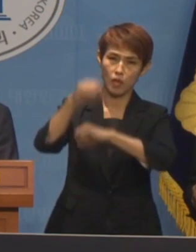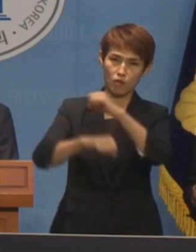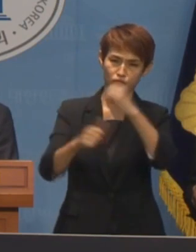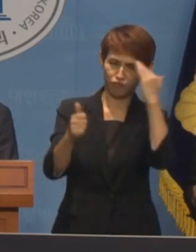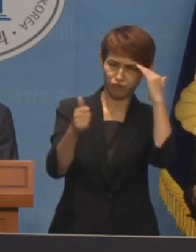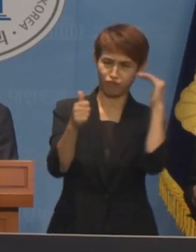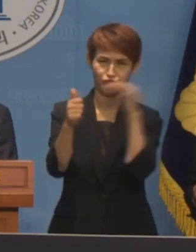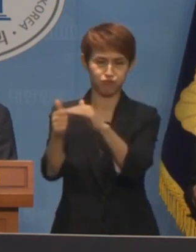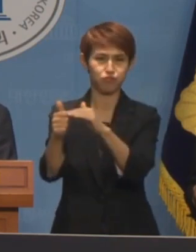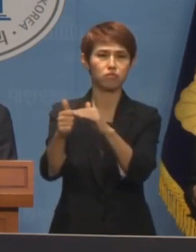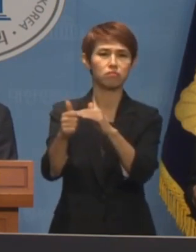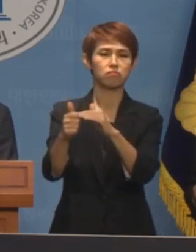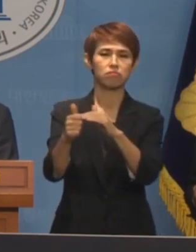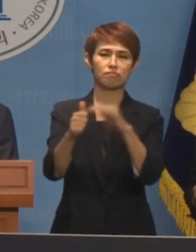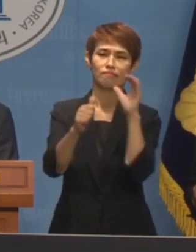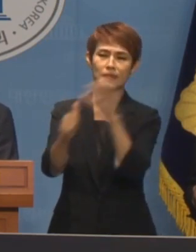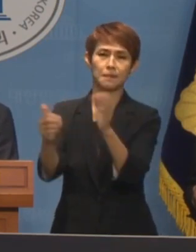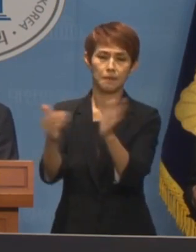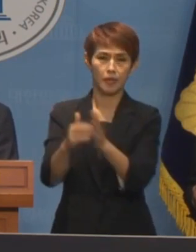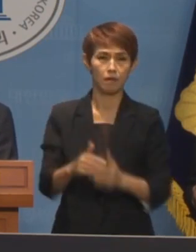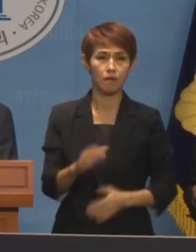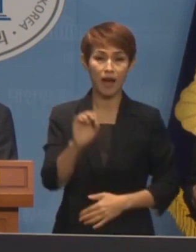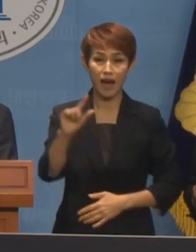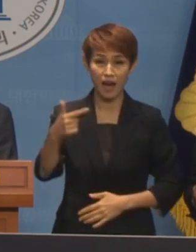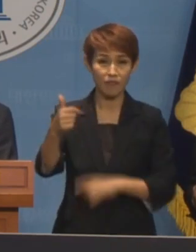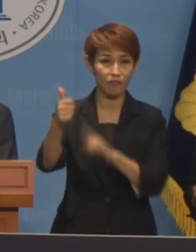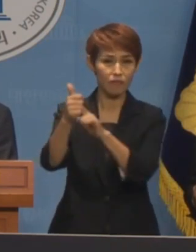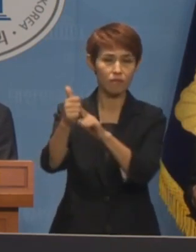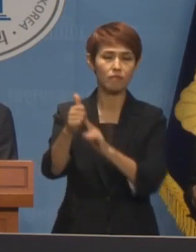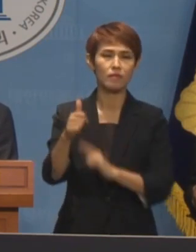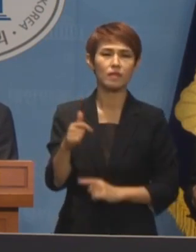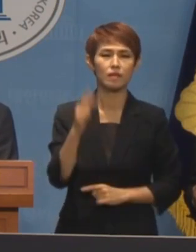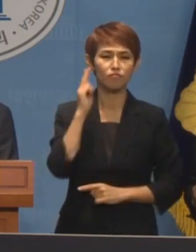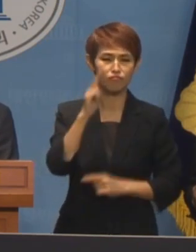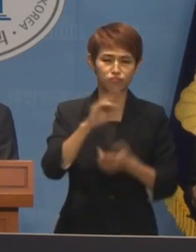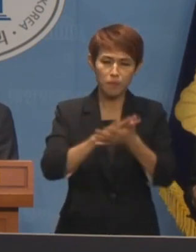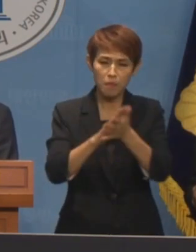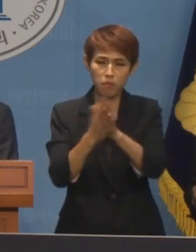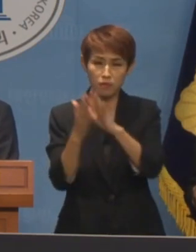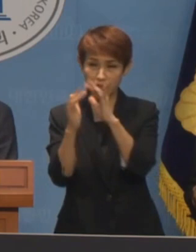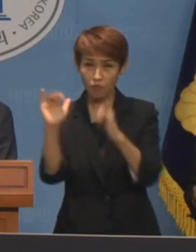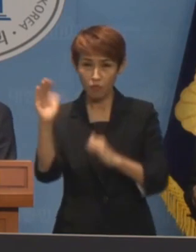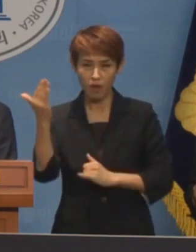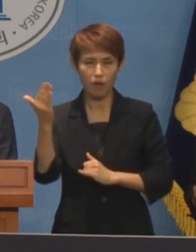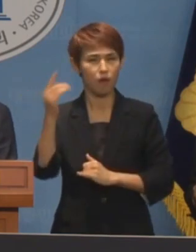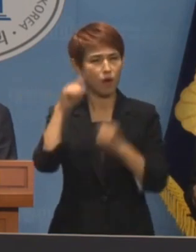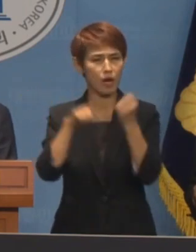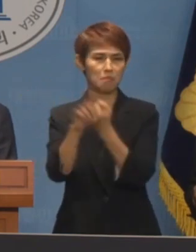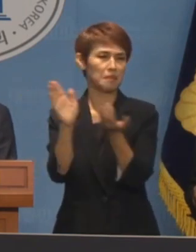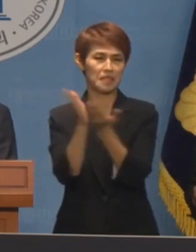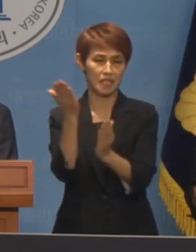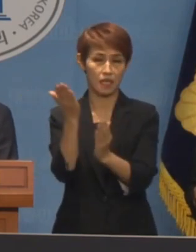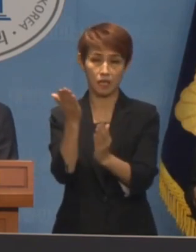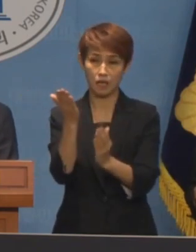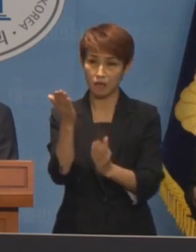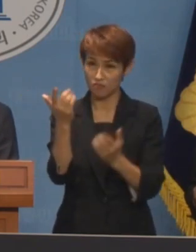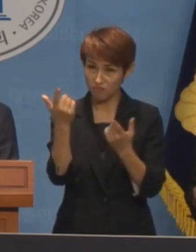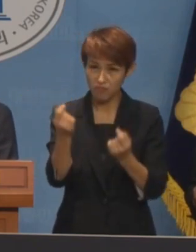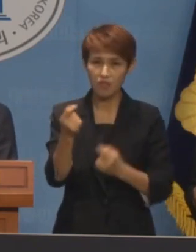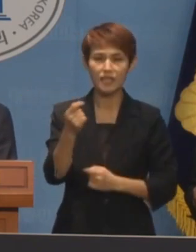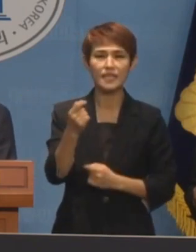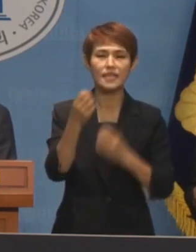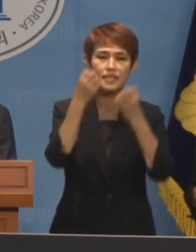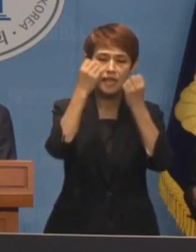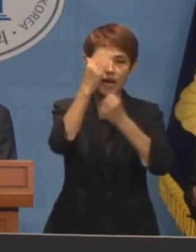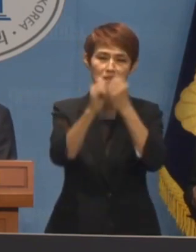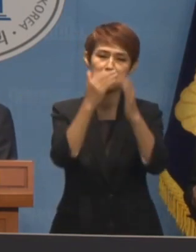모욕하고 억압하였습니다. 그는 안 후보자가 진화론이 비과학적 신념이므로 창조론도 함께 가르칠